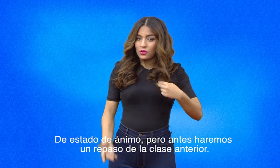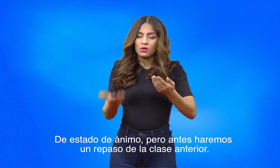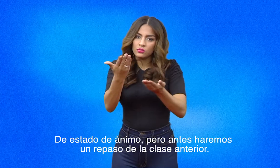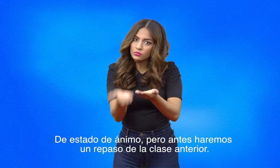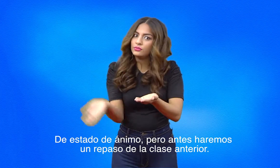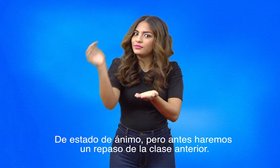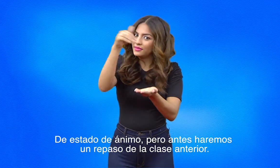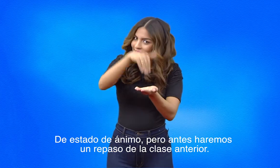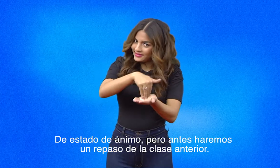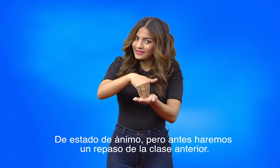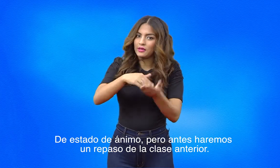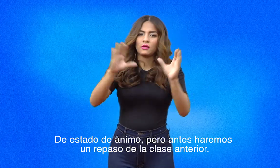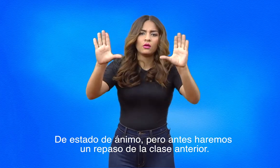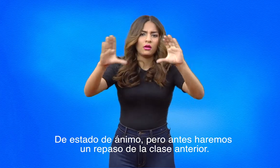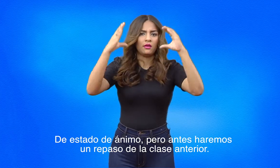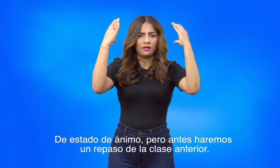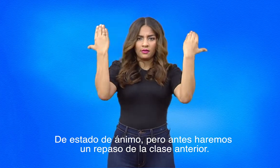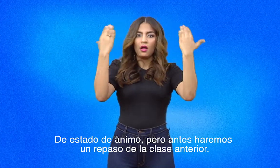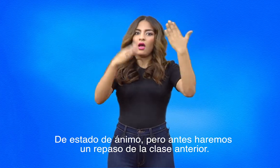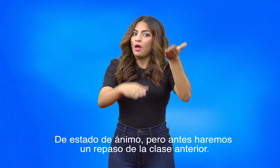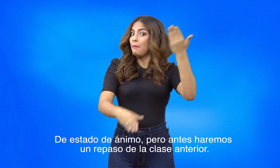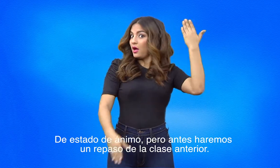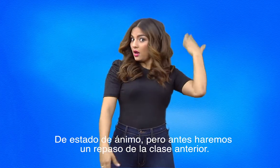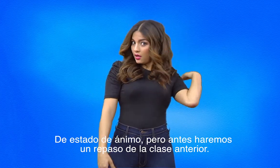un repaso de la clase anterior.